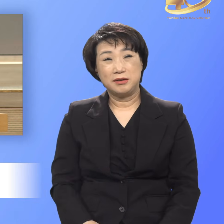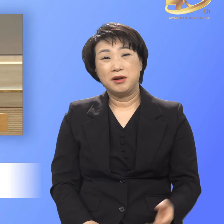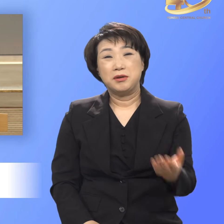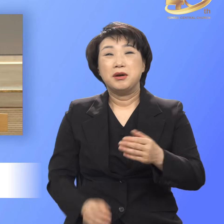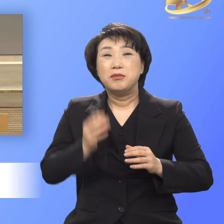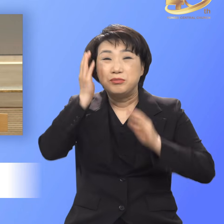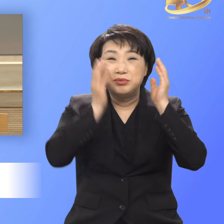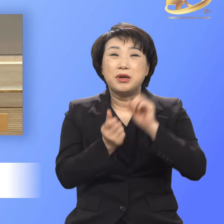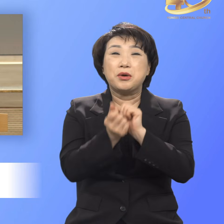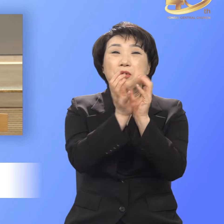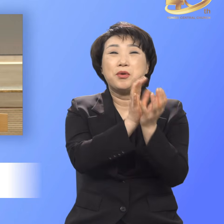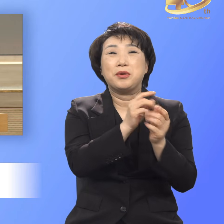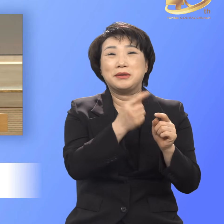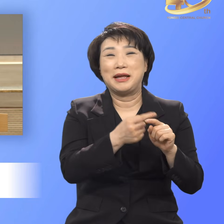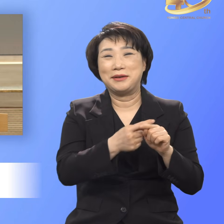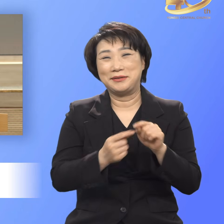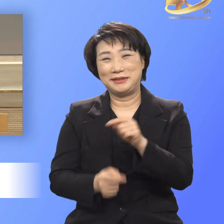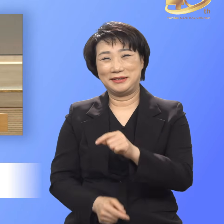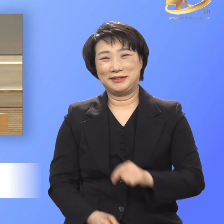거예요.